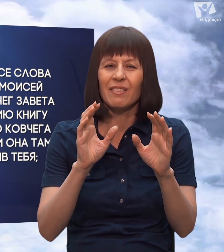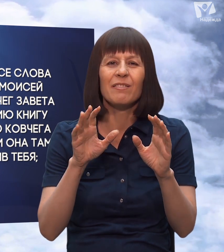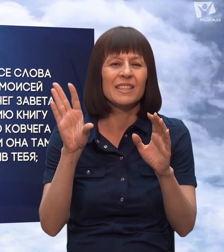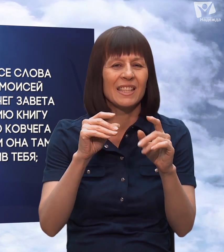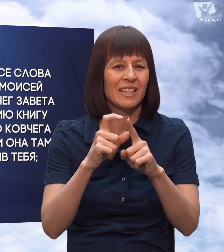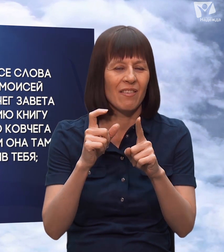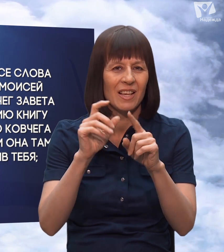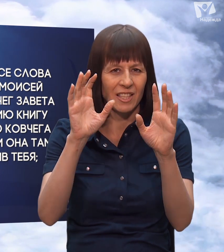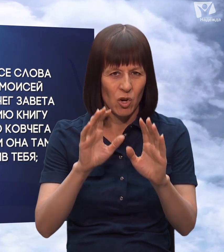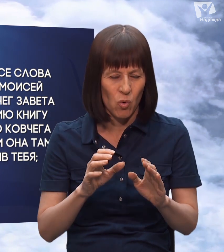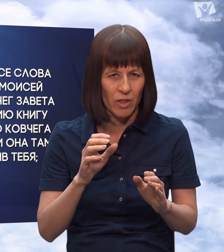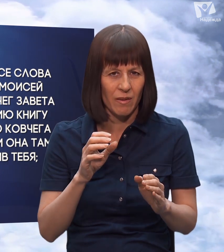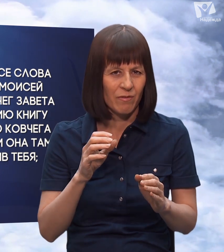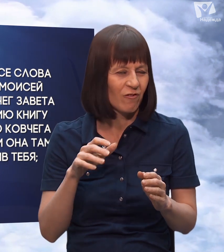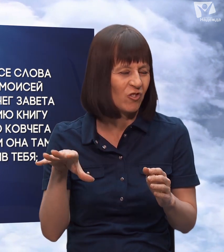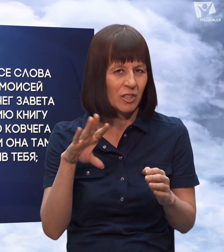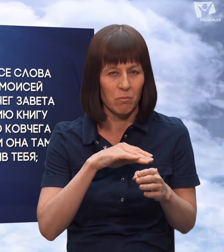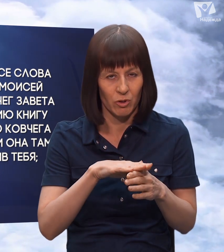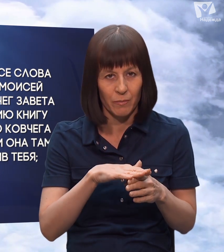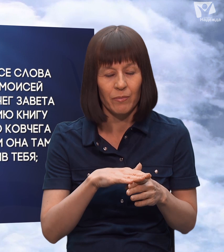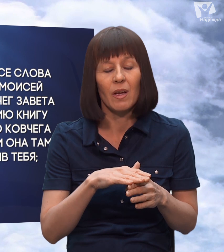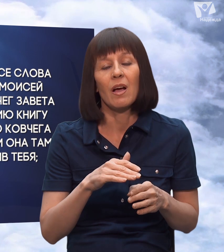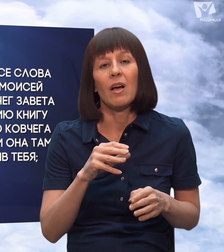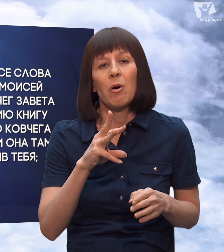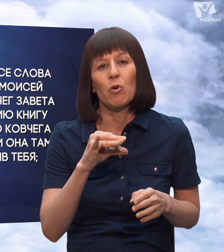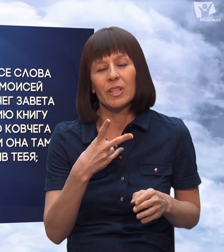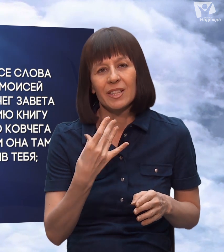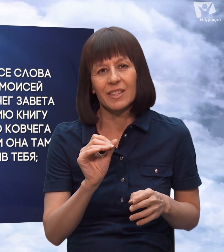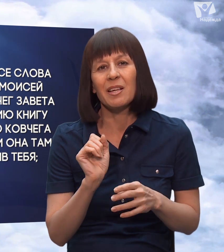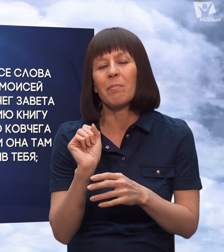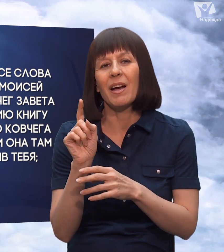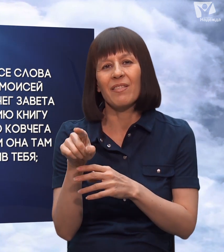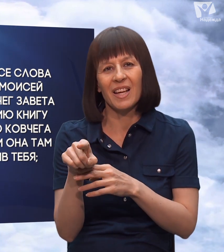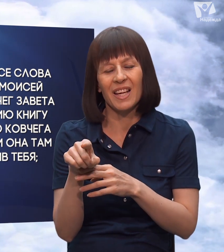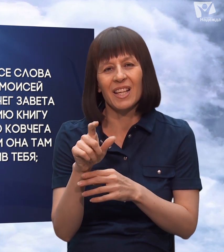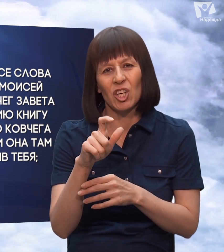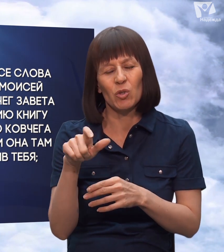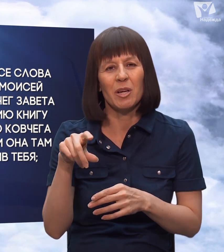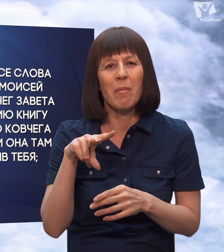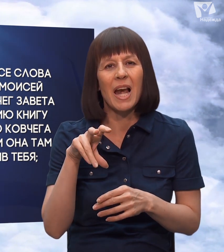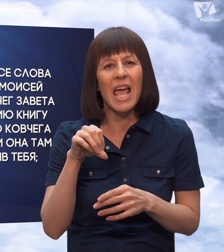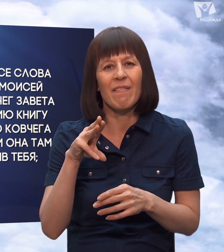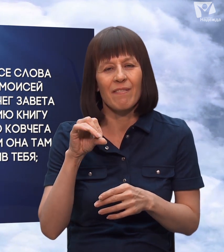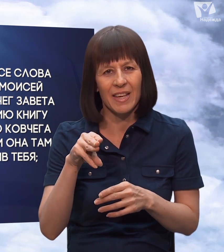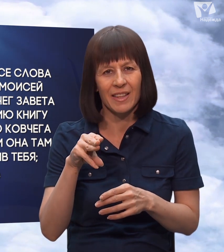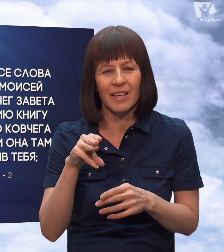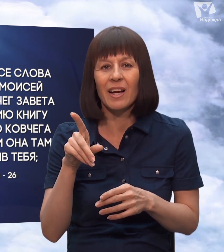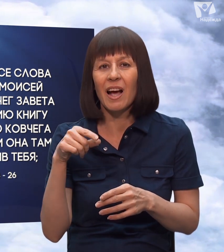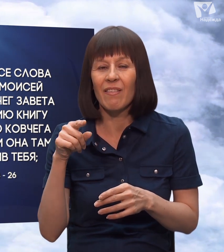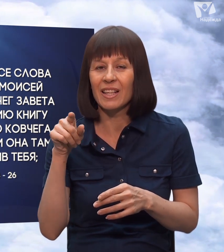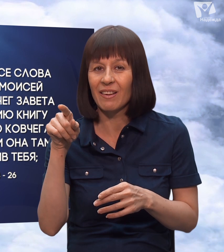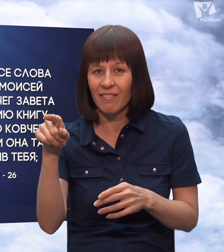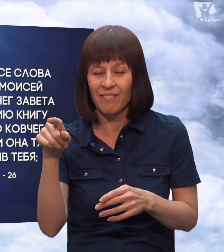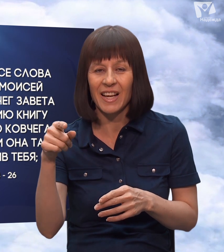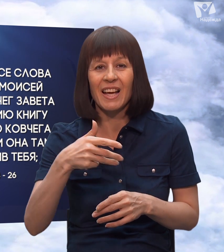моисей повелел ливии там носящие ковчег завета господня сказал возьмите свою книгу закона